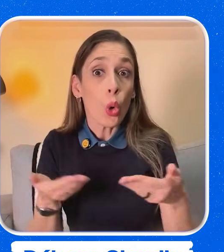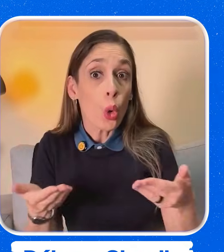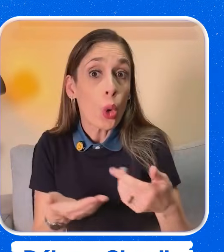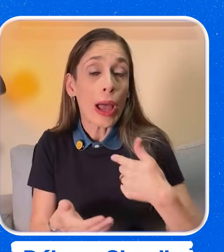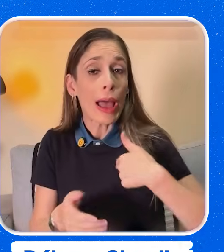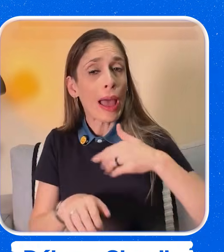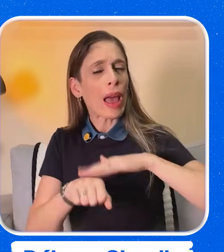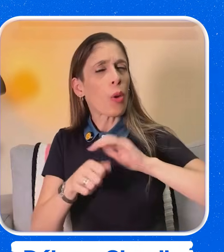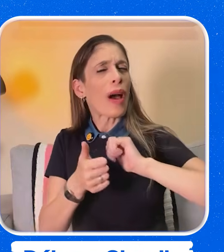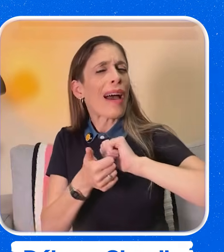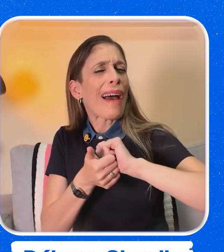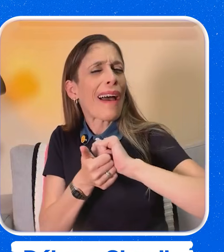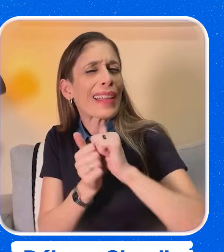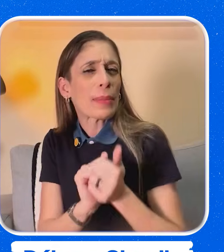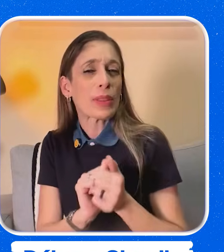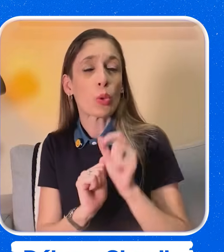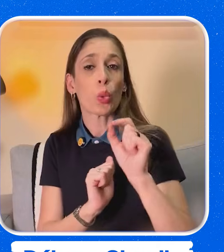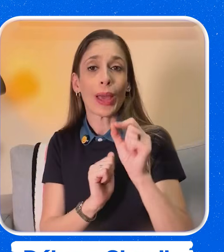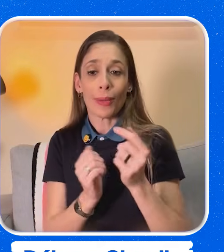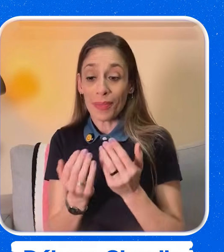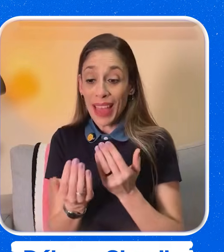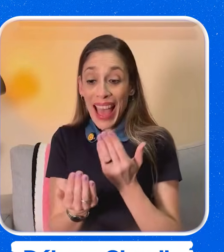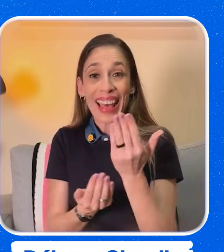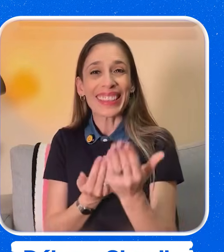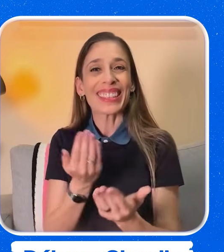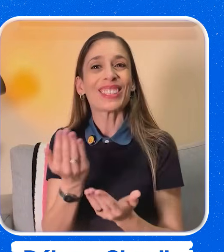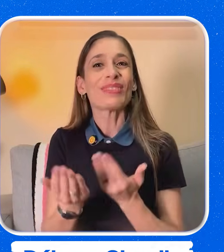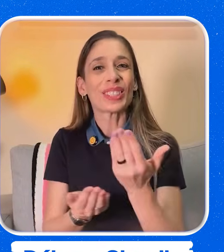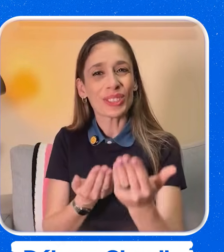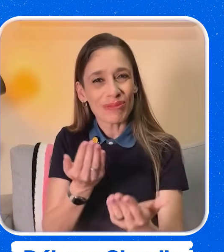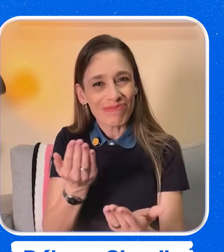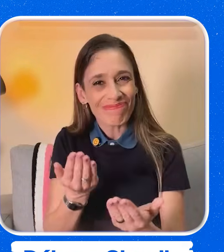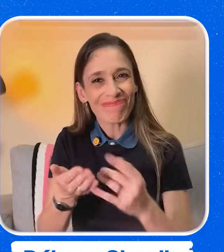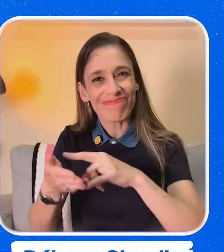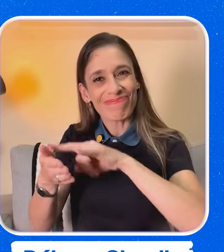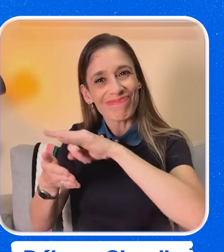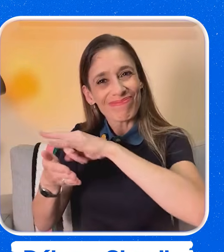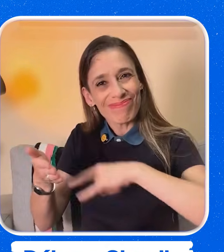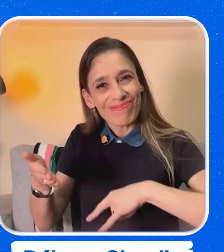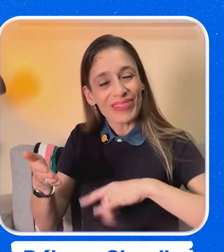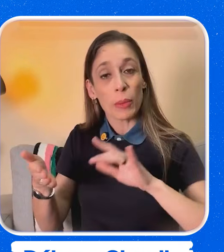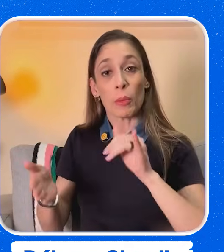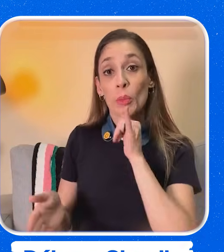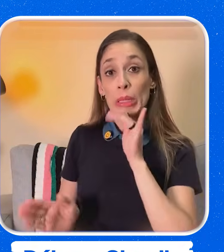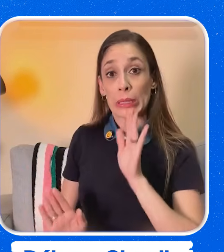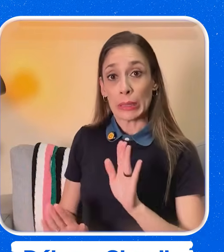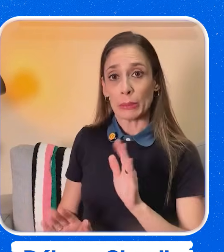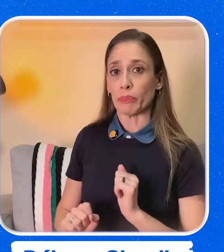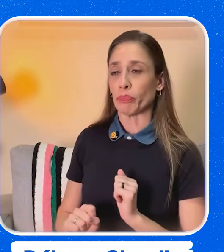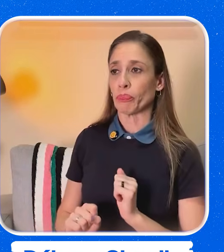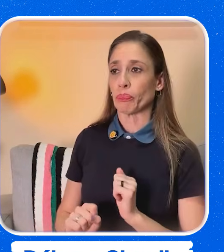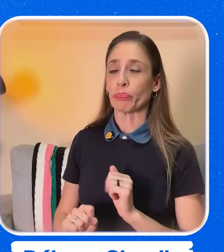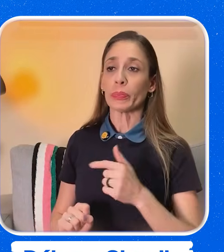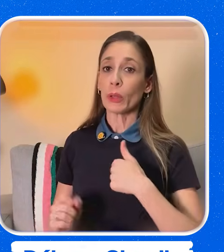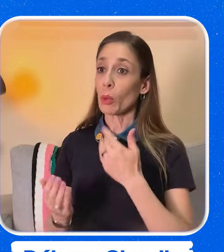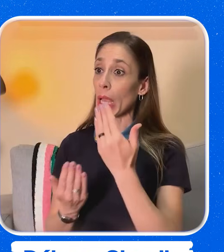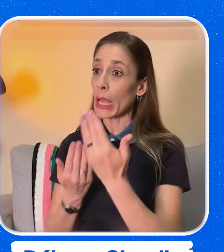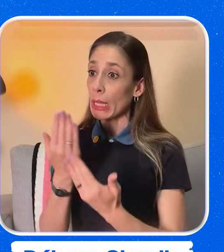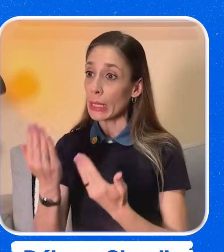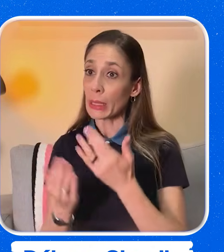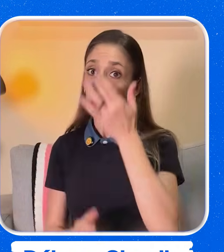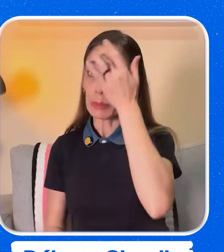minha ficha de atendimento, né? Hoje eu entro em contato com pessoas, por exemplo, que convivem com autismo, já atendi algumas